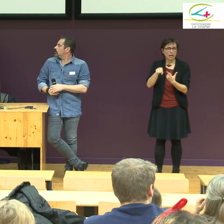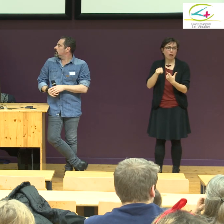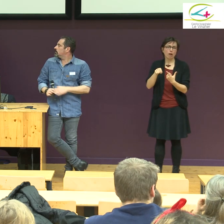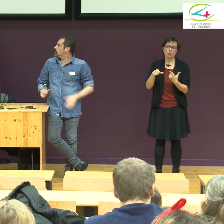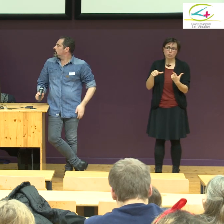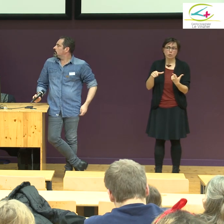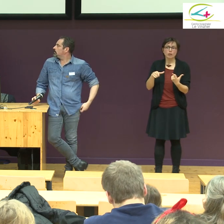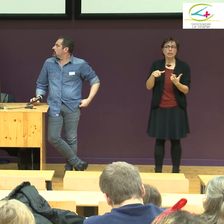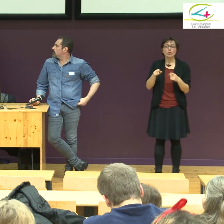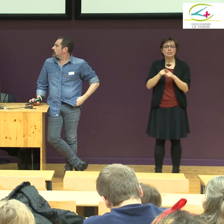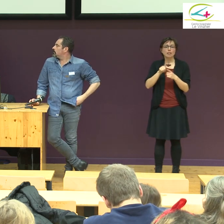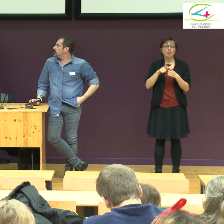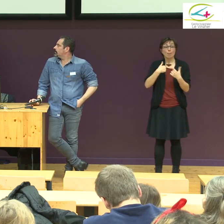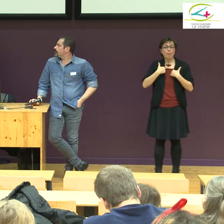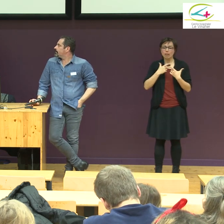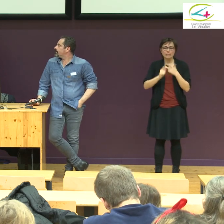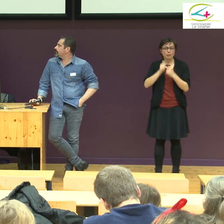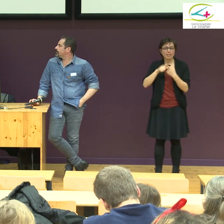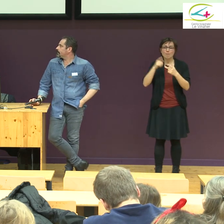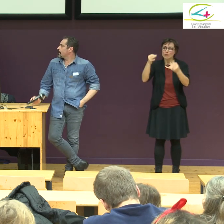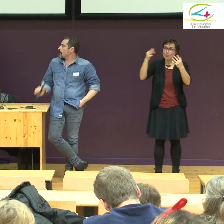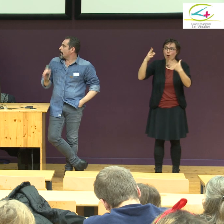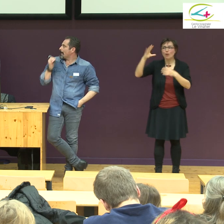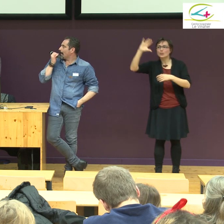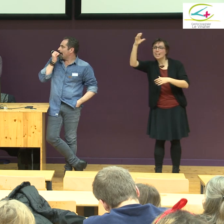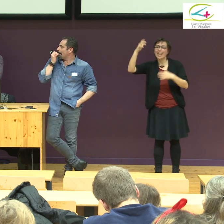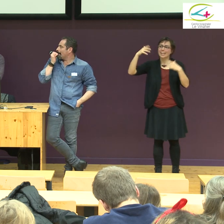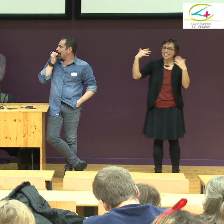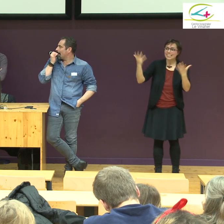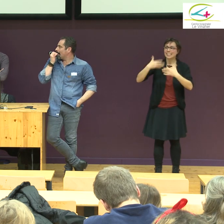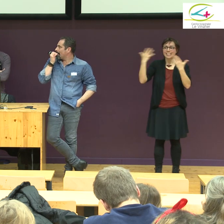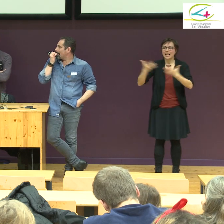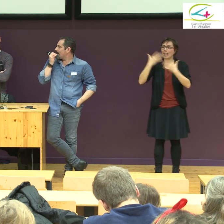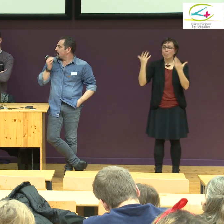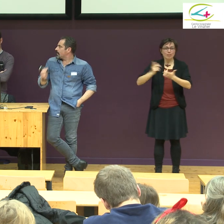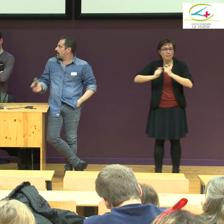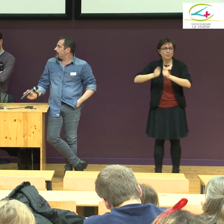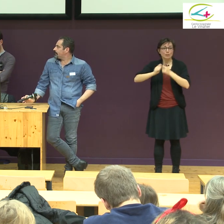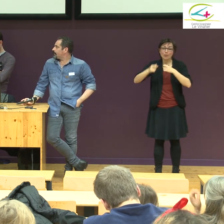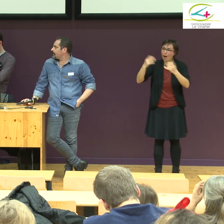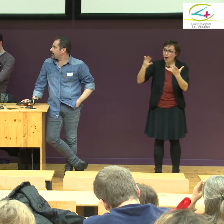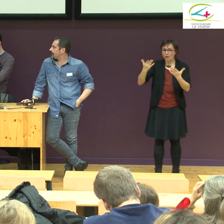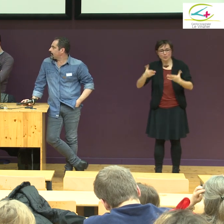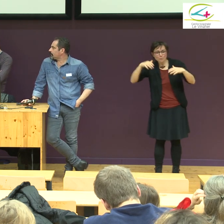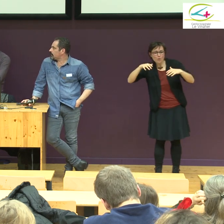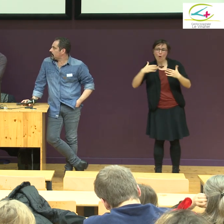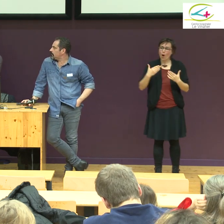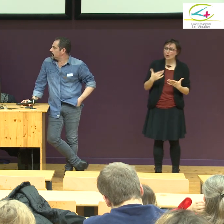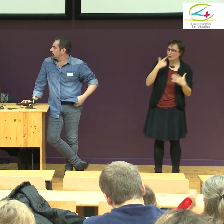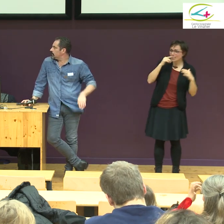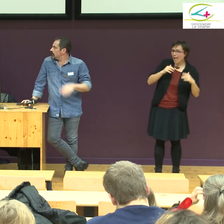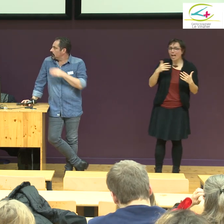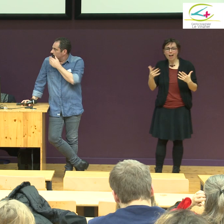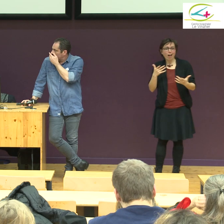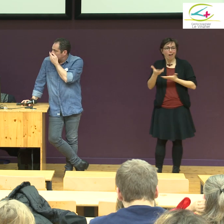change de sujet. Donc je parlais du beau temps à cette vieille dame. Le nombre de fois où ça m'est arrivé, c'est incalculable. Et donc, d'avoir ces formations,